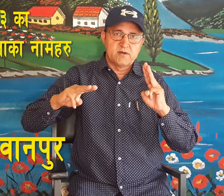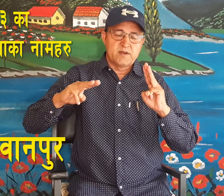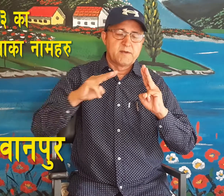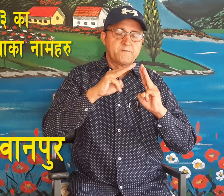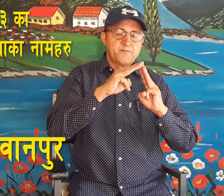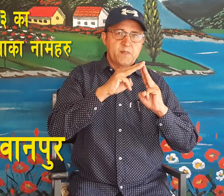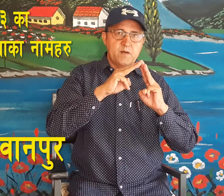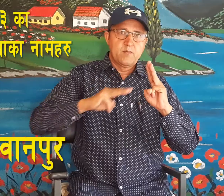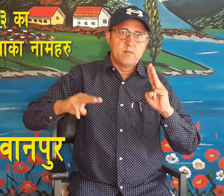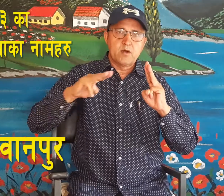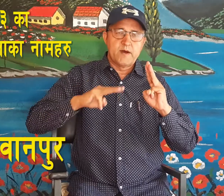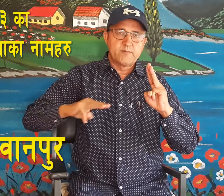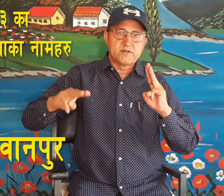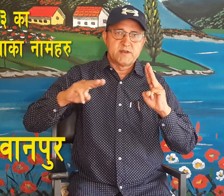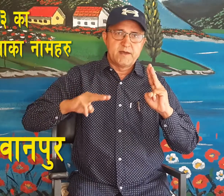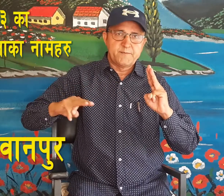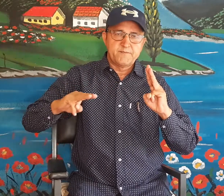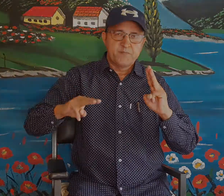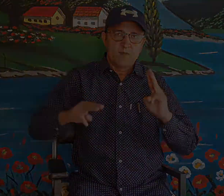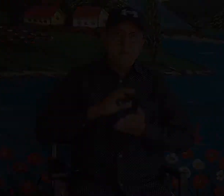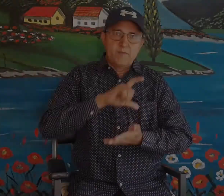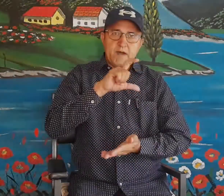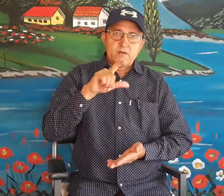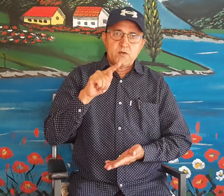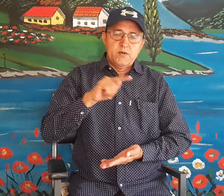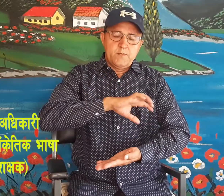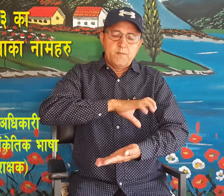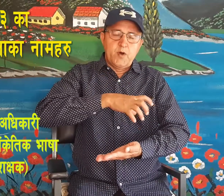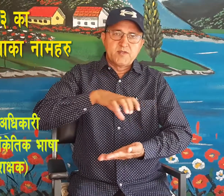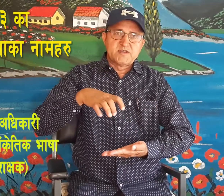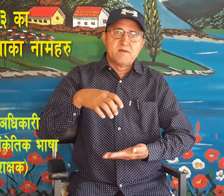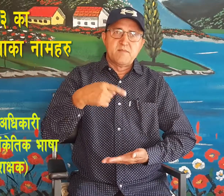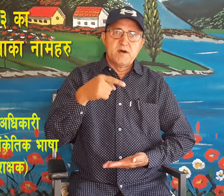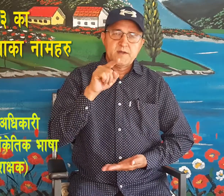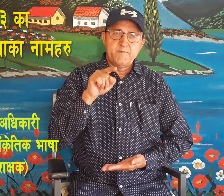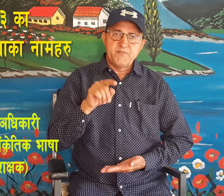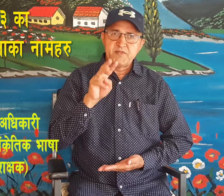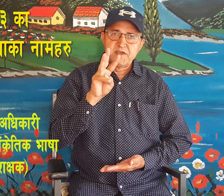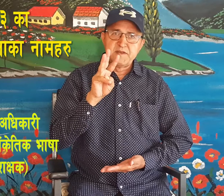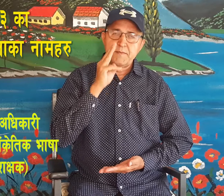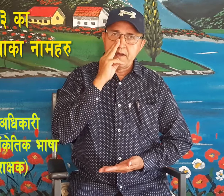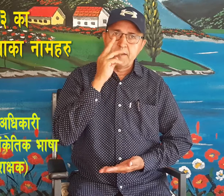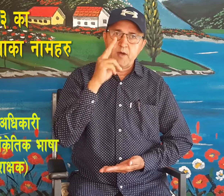गर्ने, मकवानपुर जिल्ला। नेपालको प्रदेश नम्बर 3